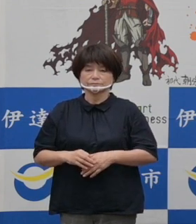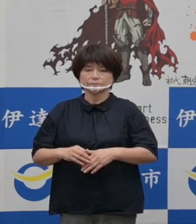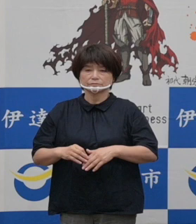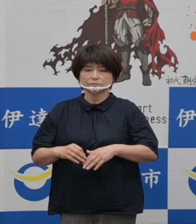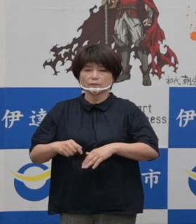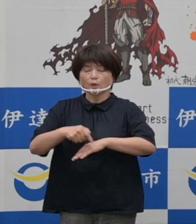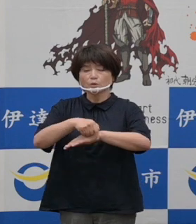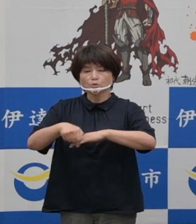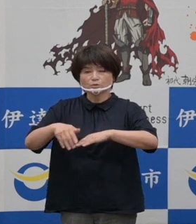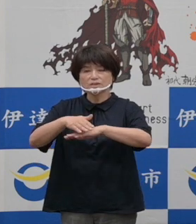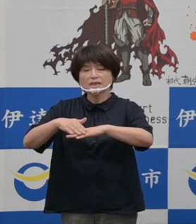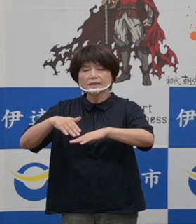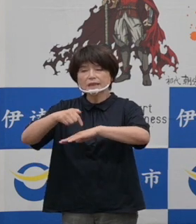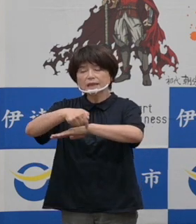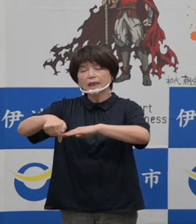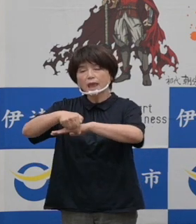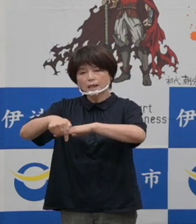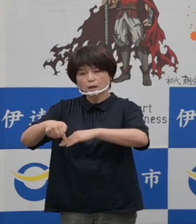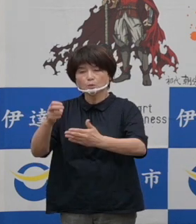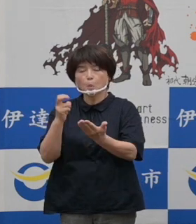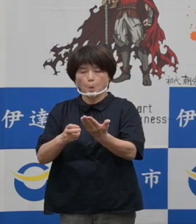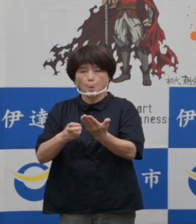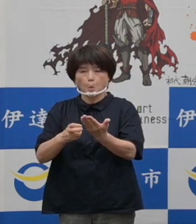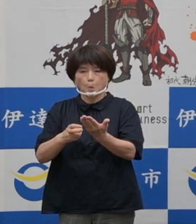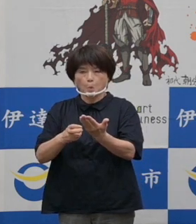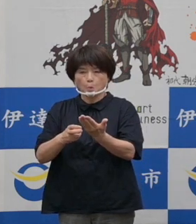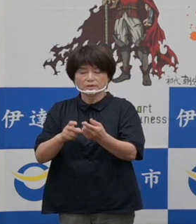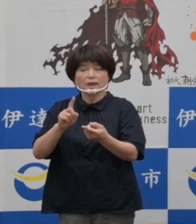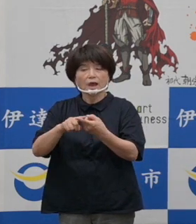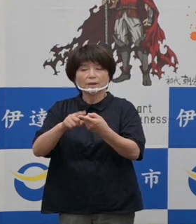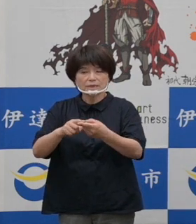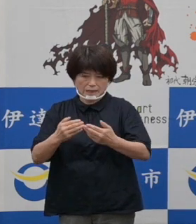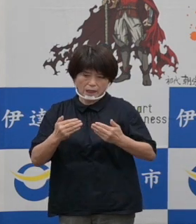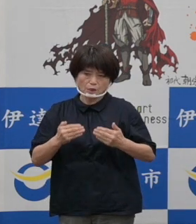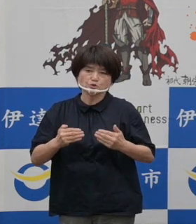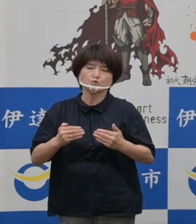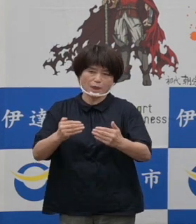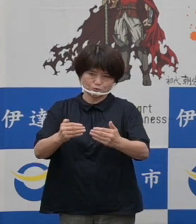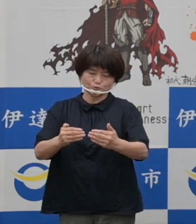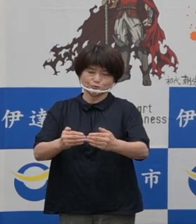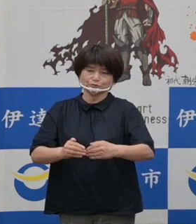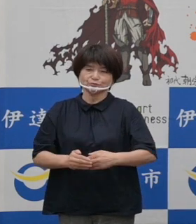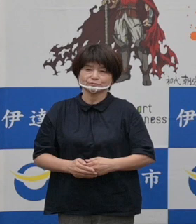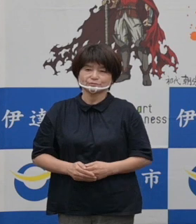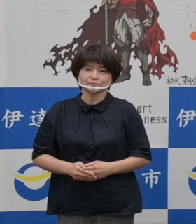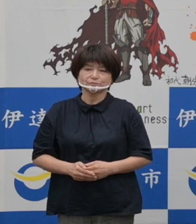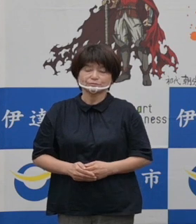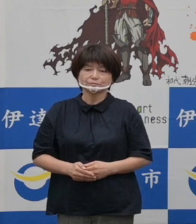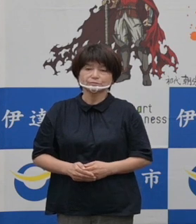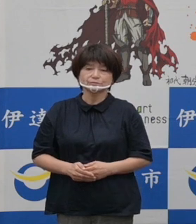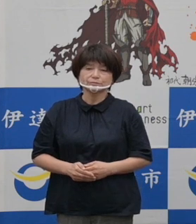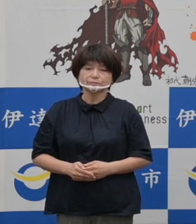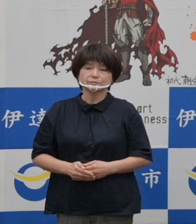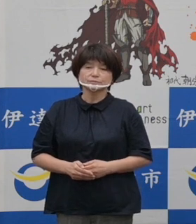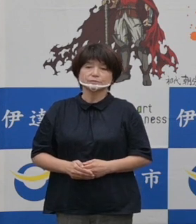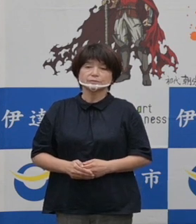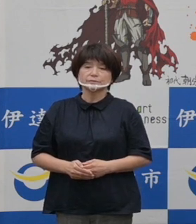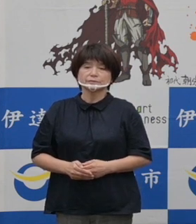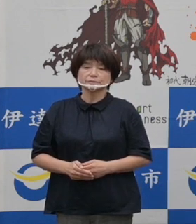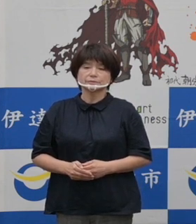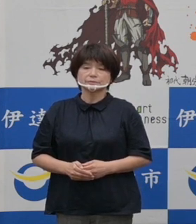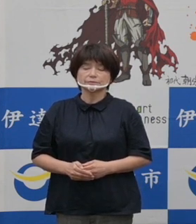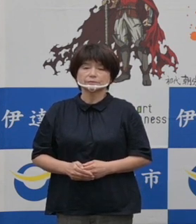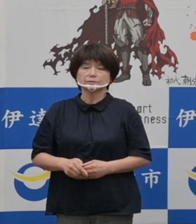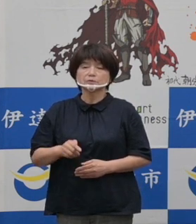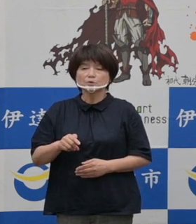都市計画法にのっとった形で着々と進めていくということでございます。 まあ、その辺までは